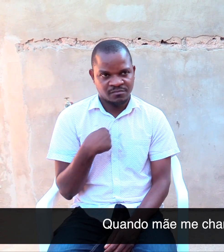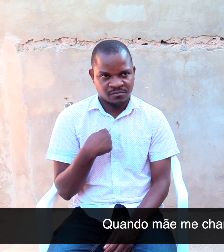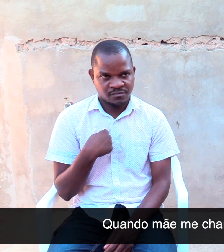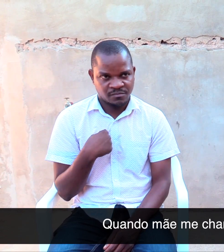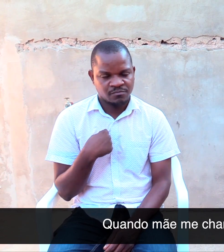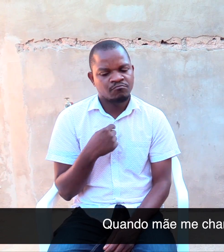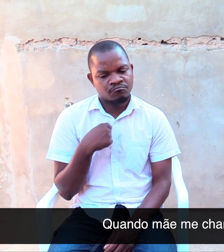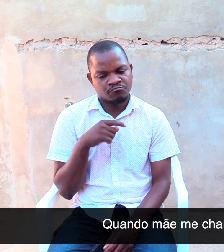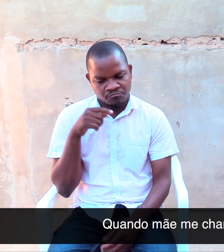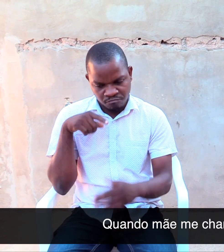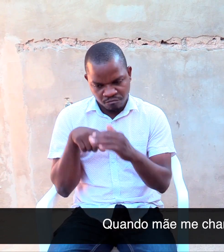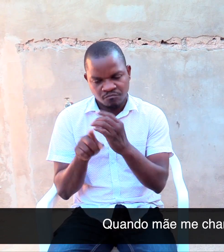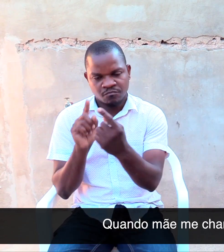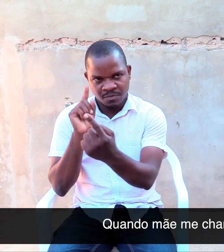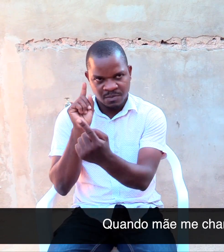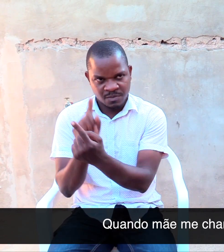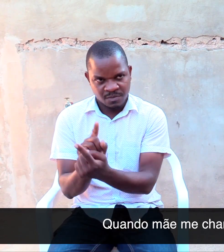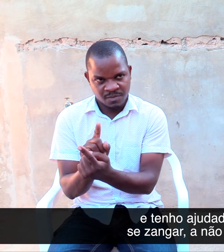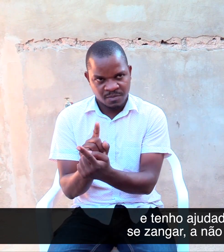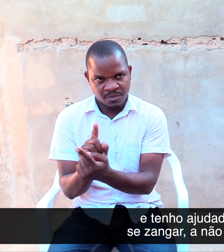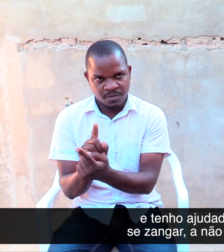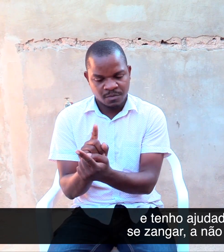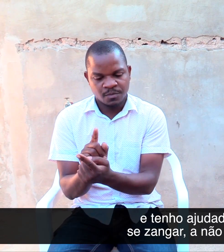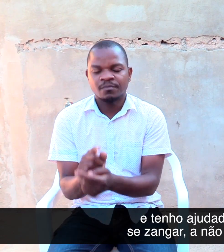eu vou sempre